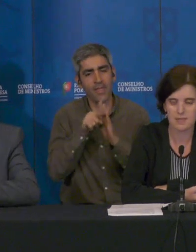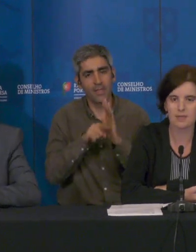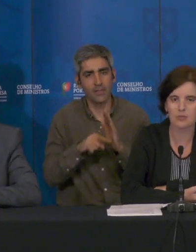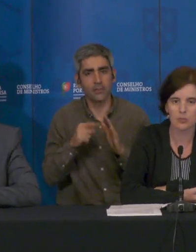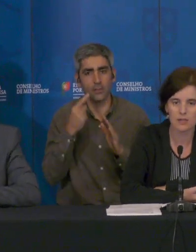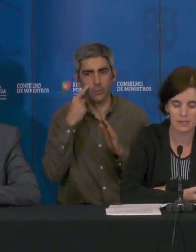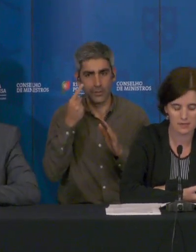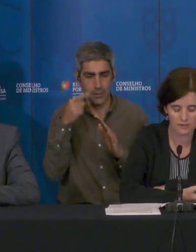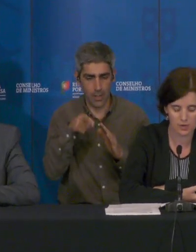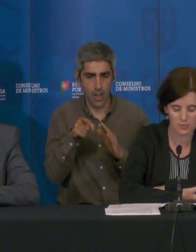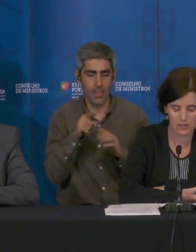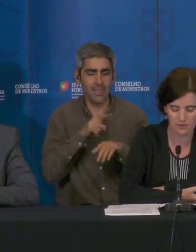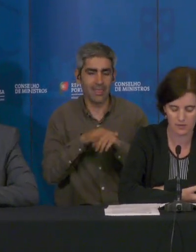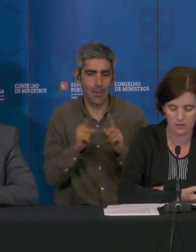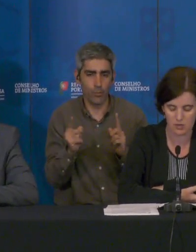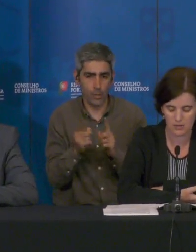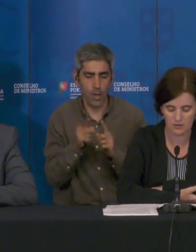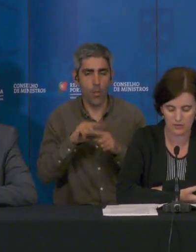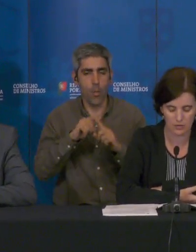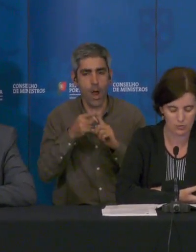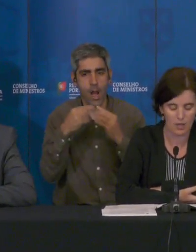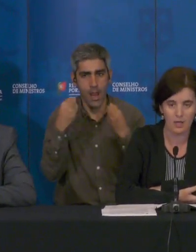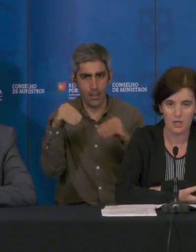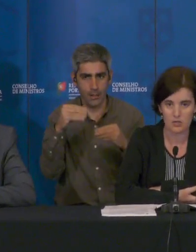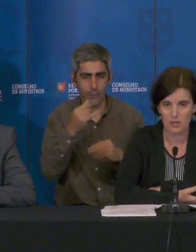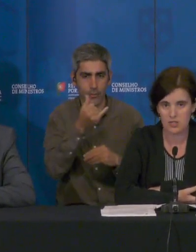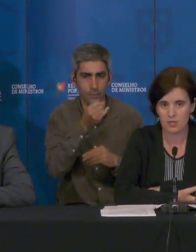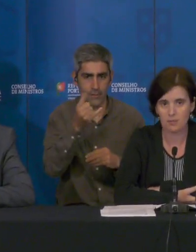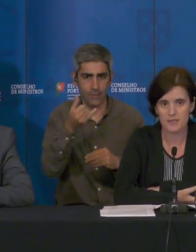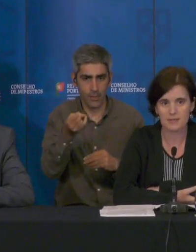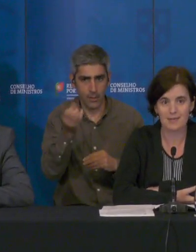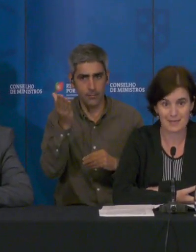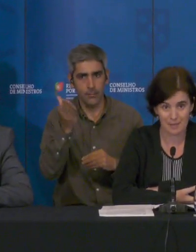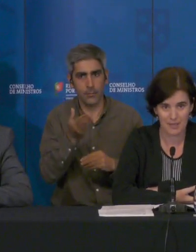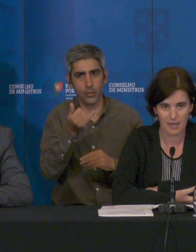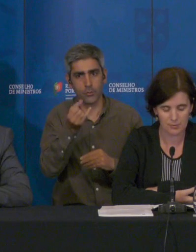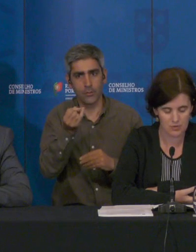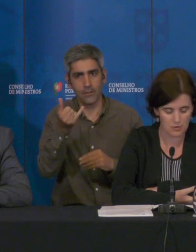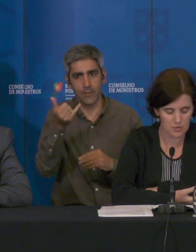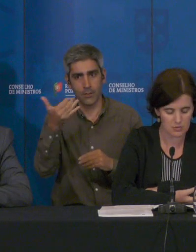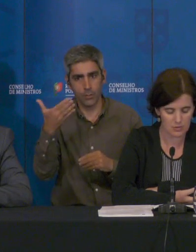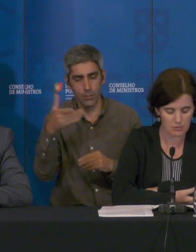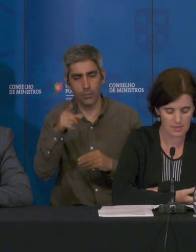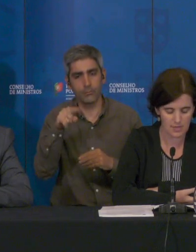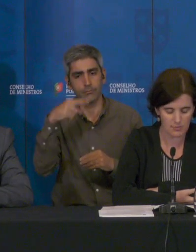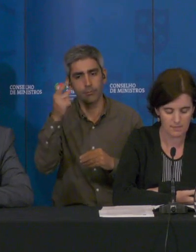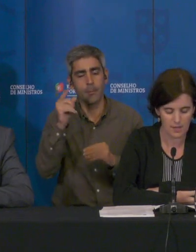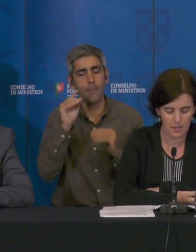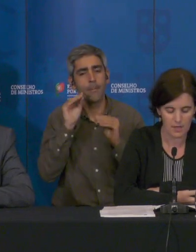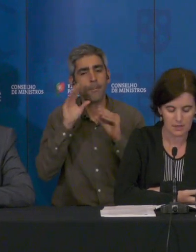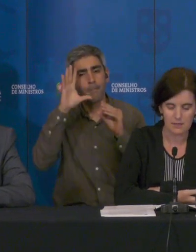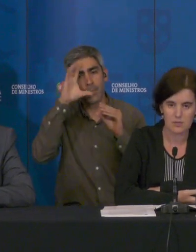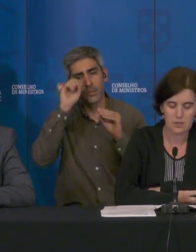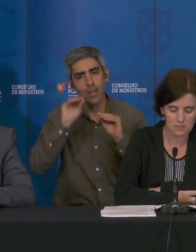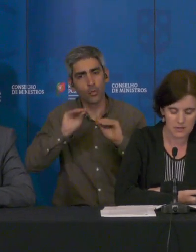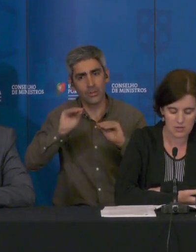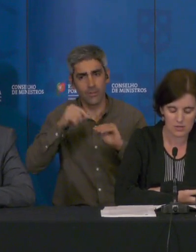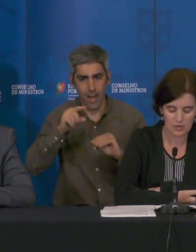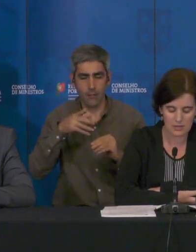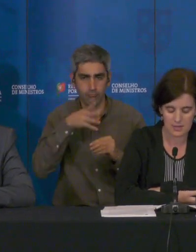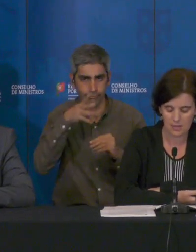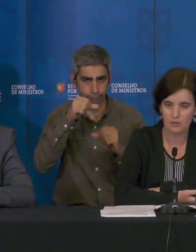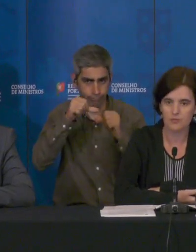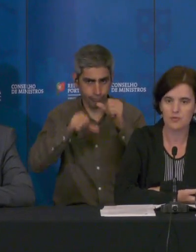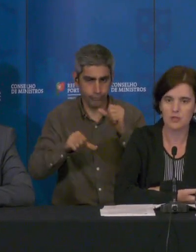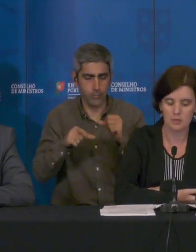a organização do ano letivo 2020-2021, as quais serão apresentadas amanhã pelo Sr. Ministro da Educação. Tratam-se de medidas